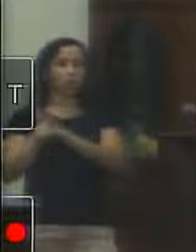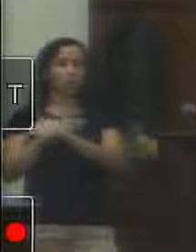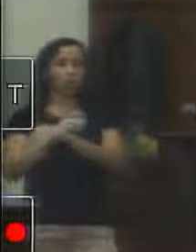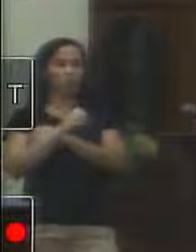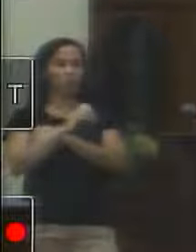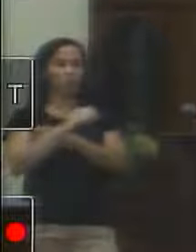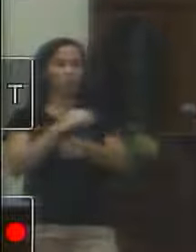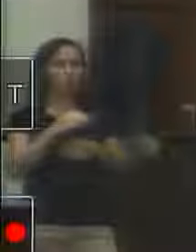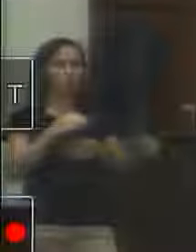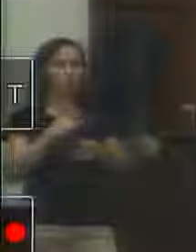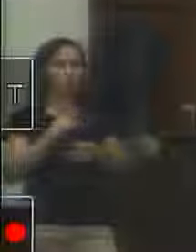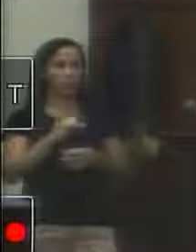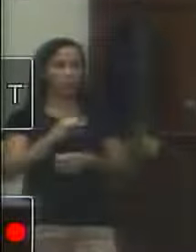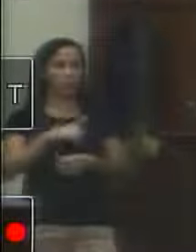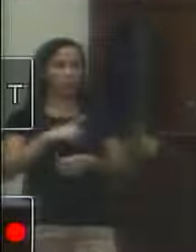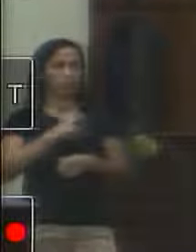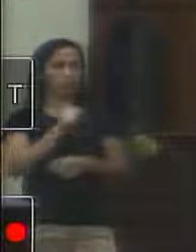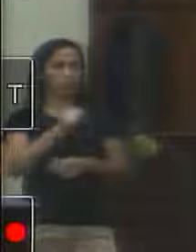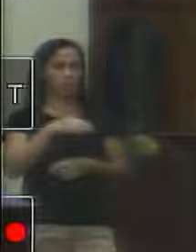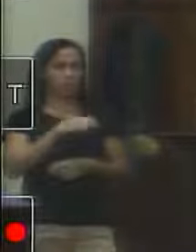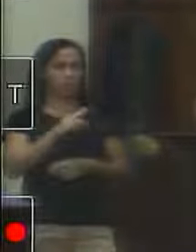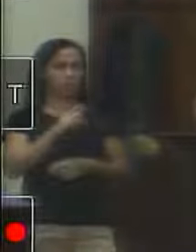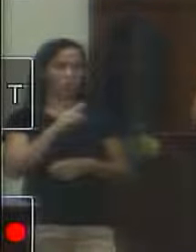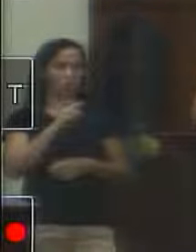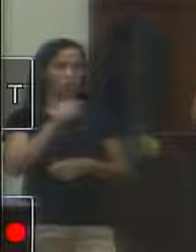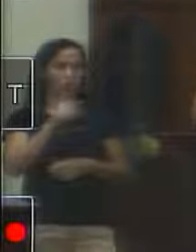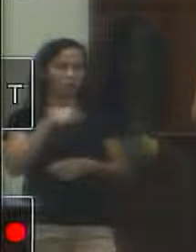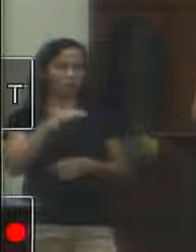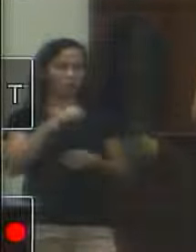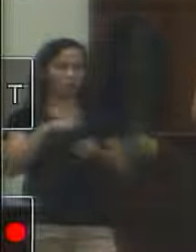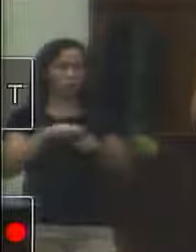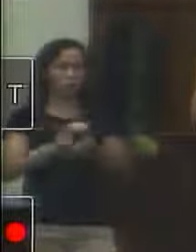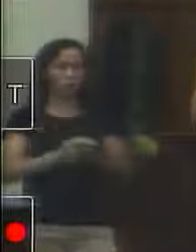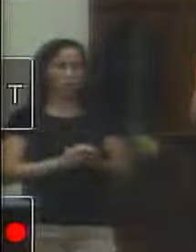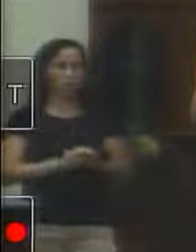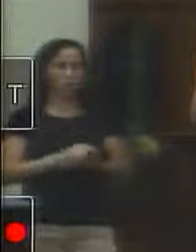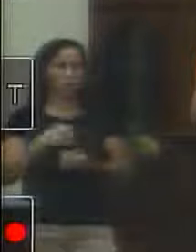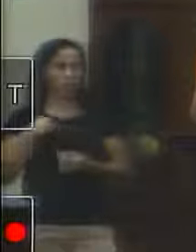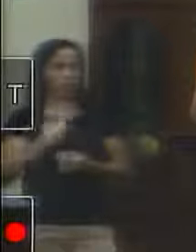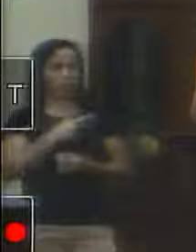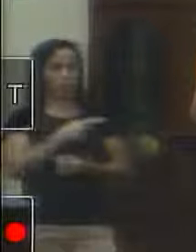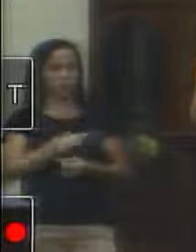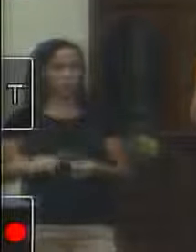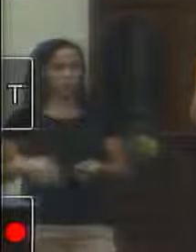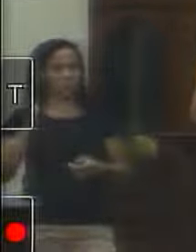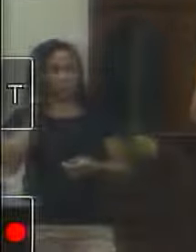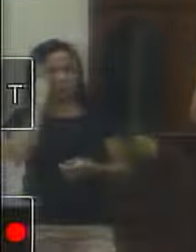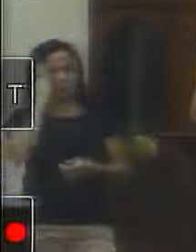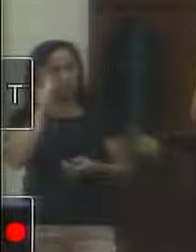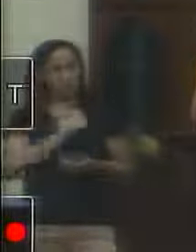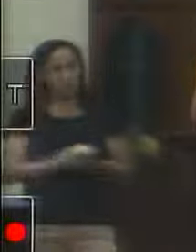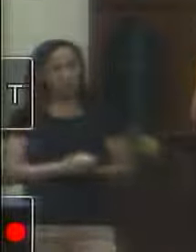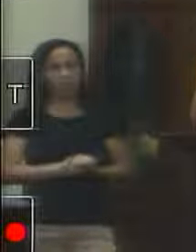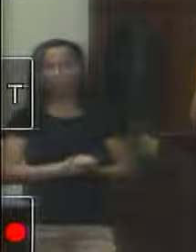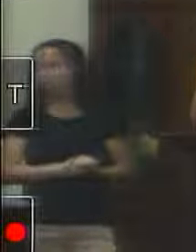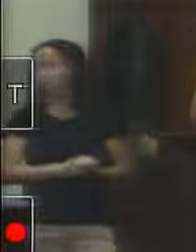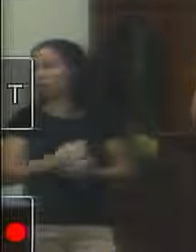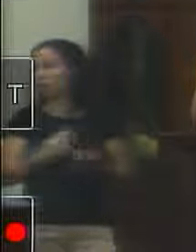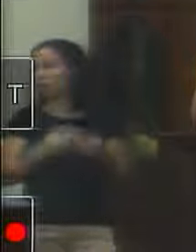se tem ambulante ou não. Aí fica a pergunta que o nosso presidente aqui sabiamente falou nessa